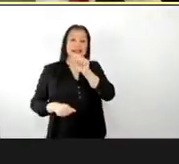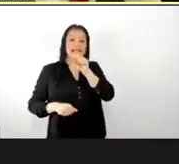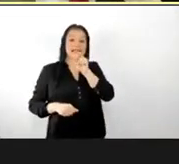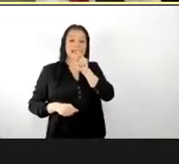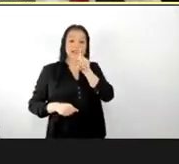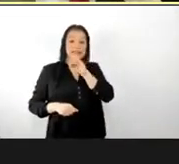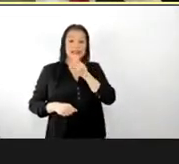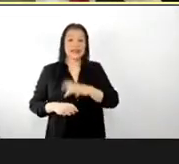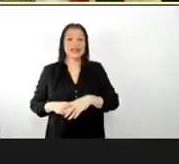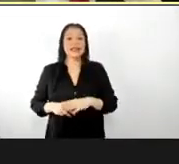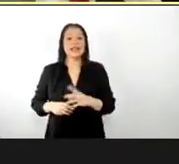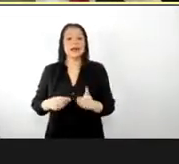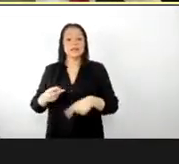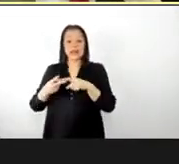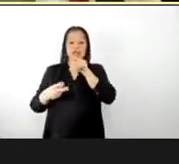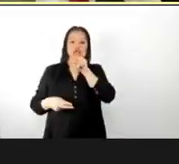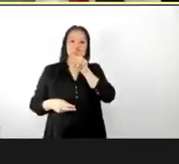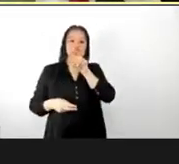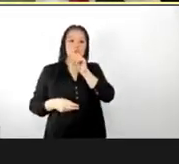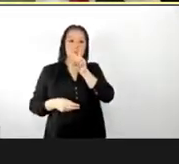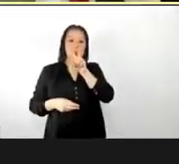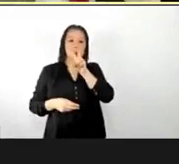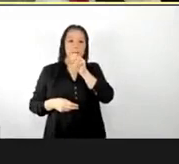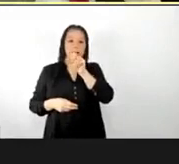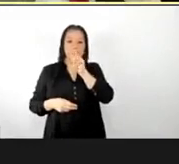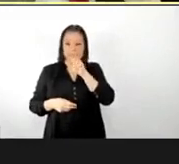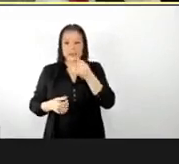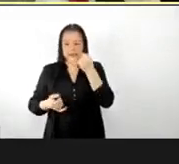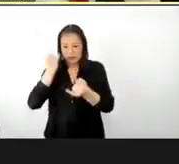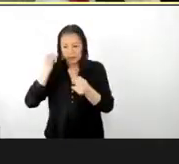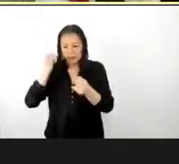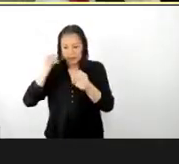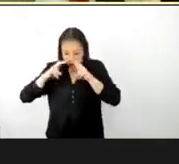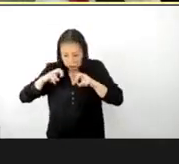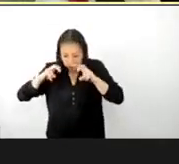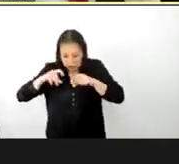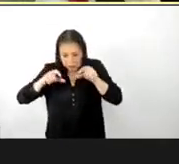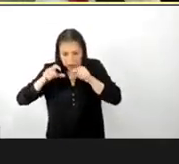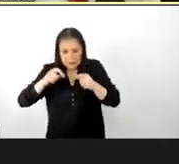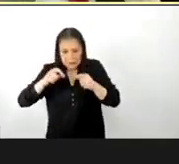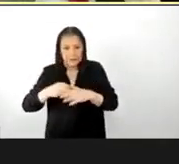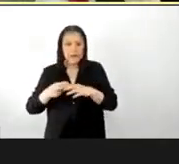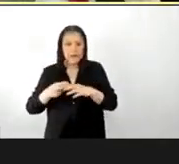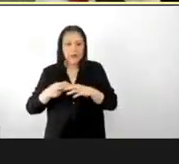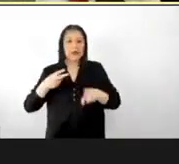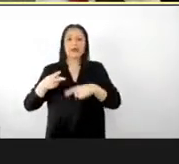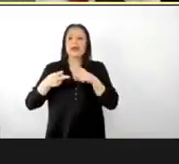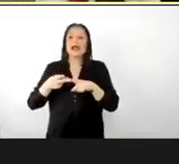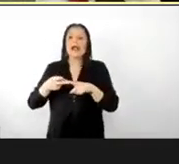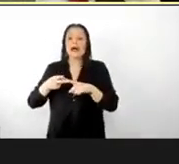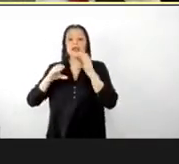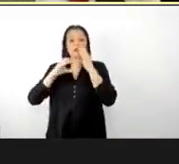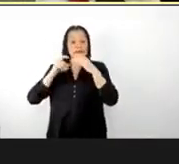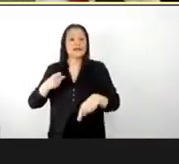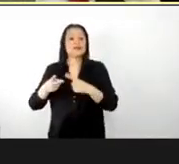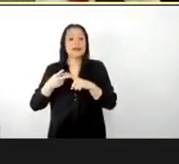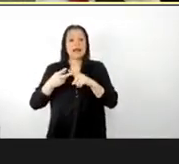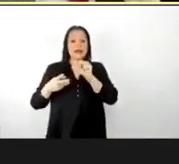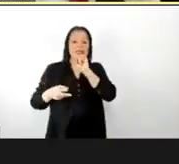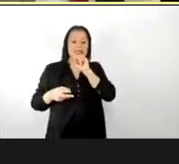un vector, la de Novavax, que está terminando sus estudios, la de Pfizer, la de Sinopharm,